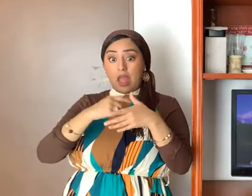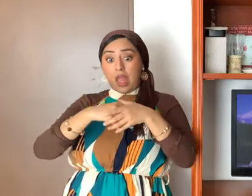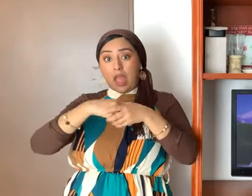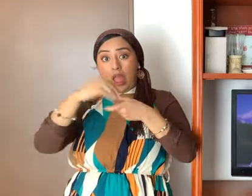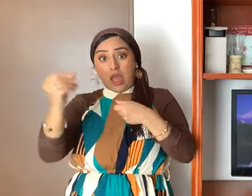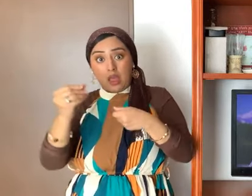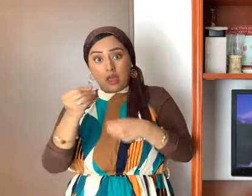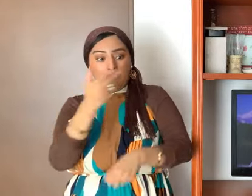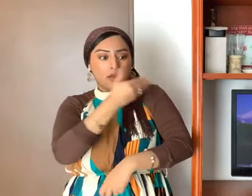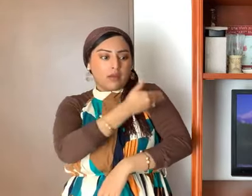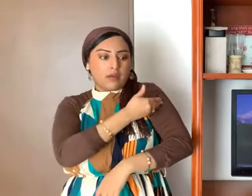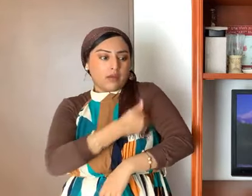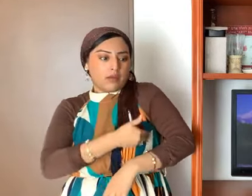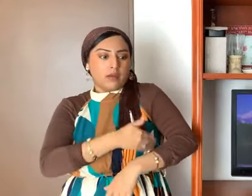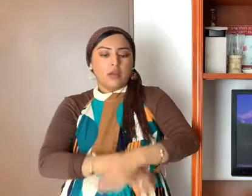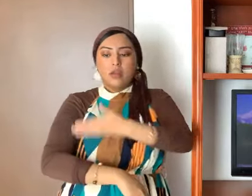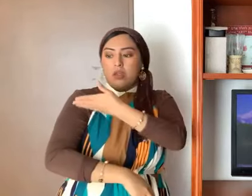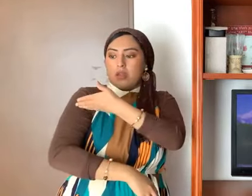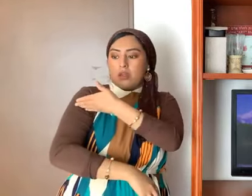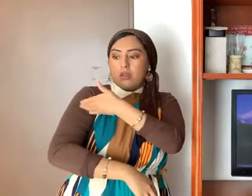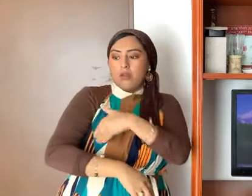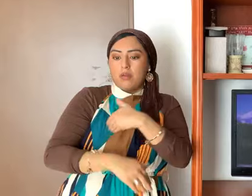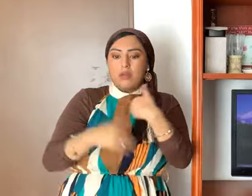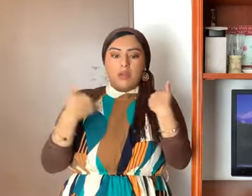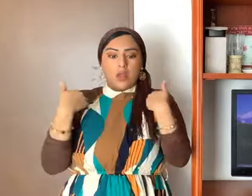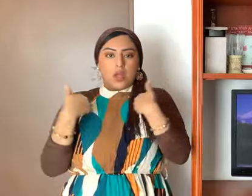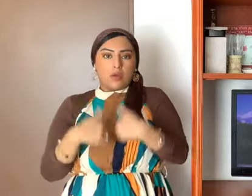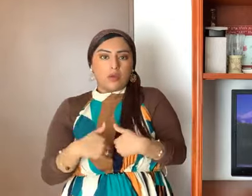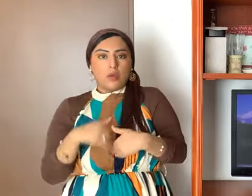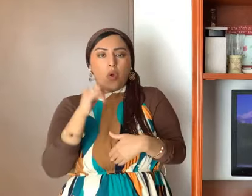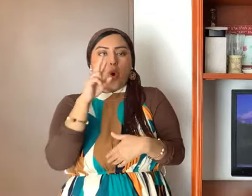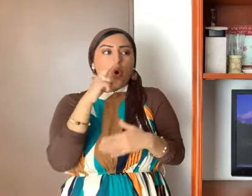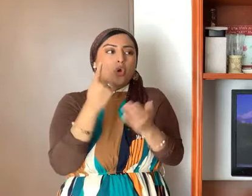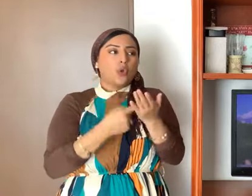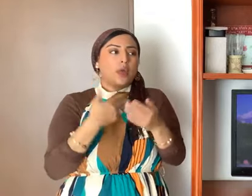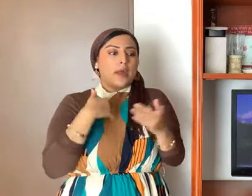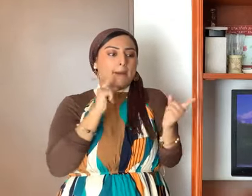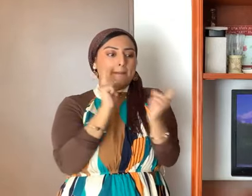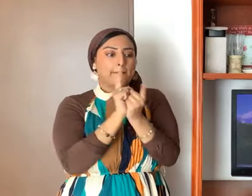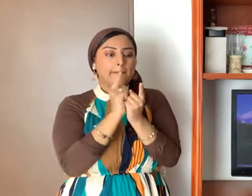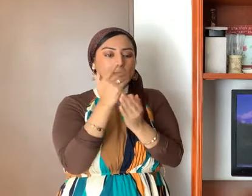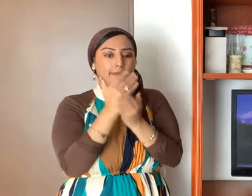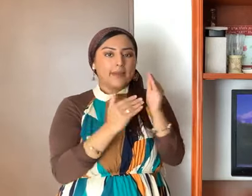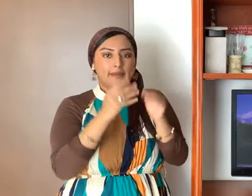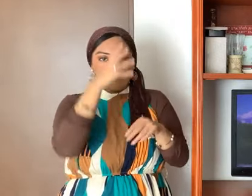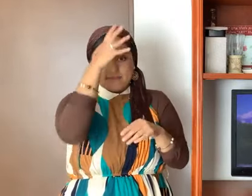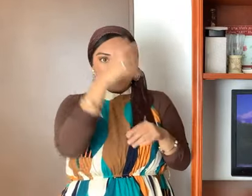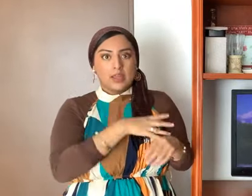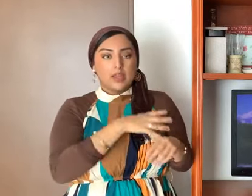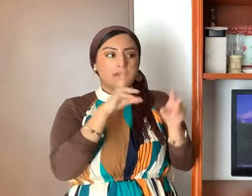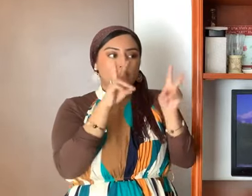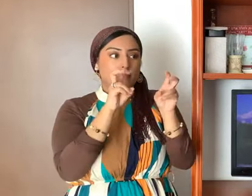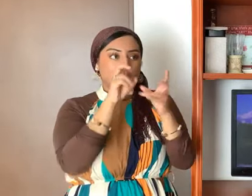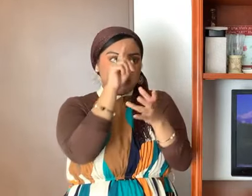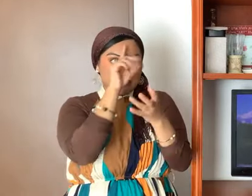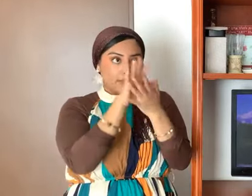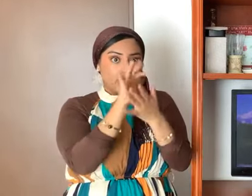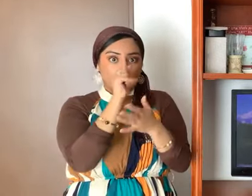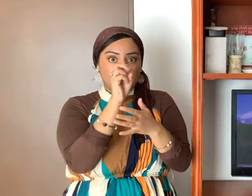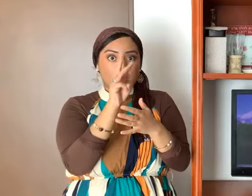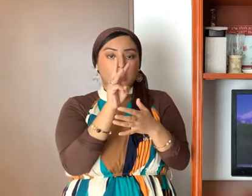blusas pegadas, de manga corta, con escotes. O también he sabido de personas, varones, que se dicen